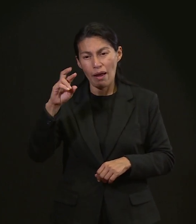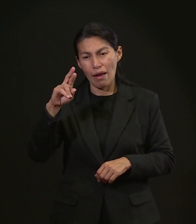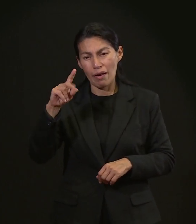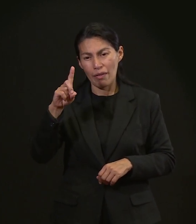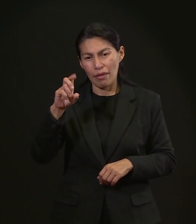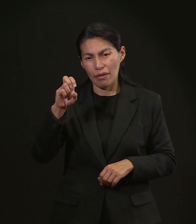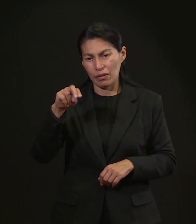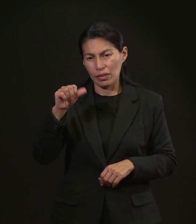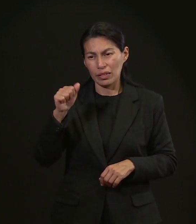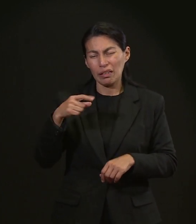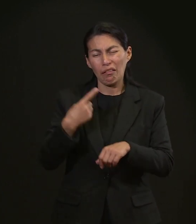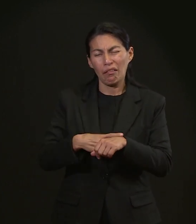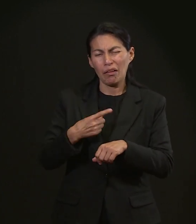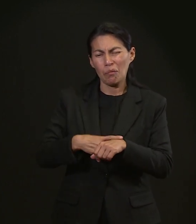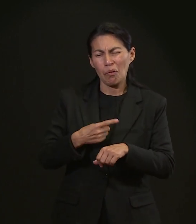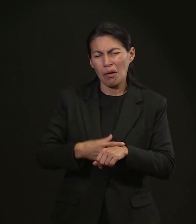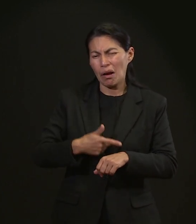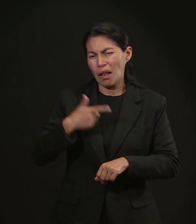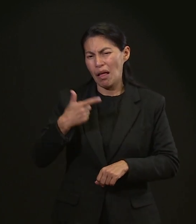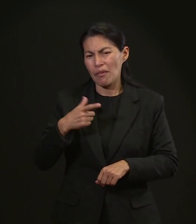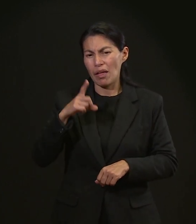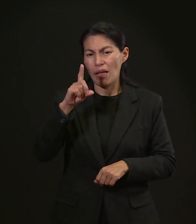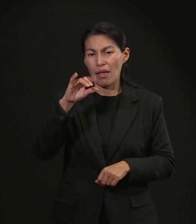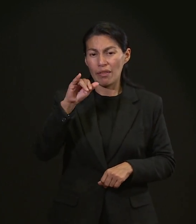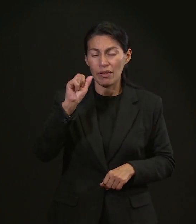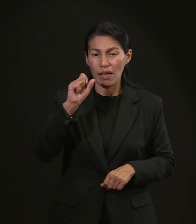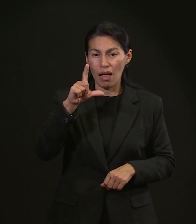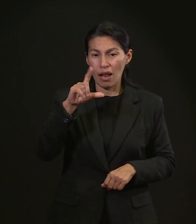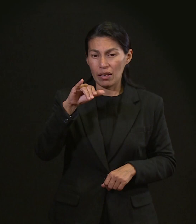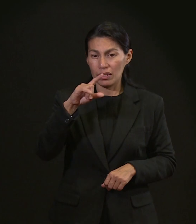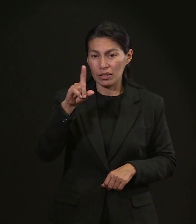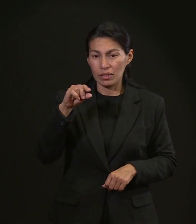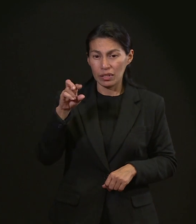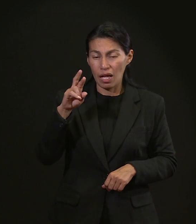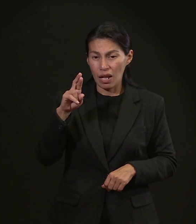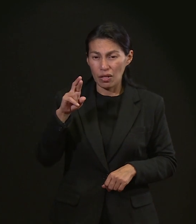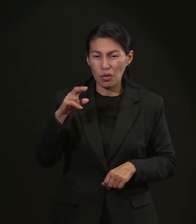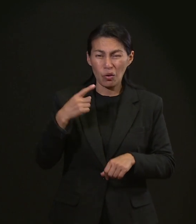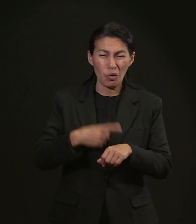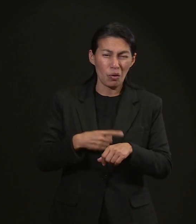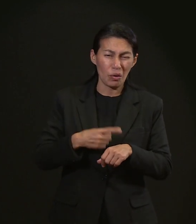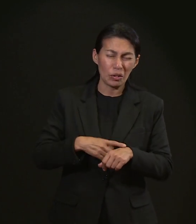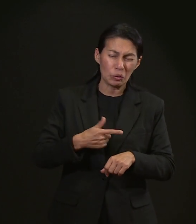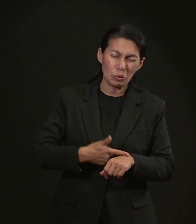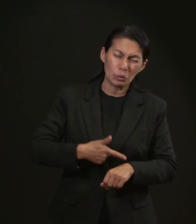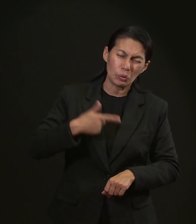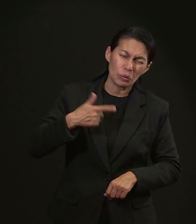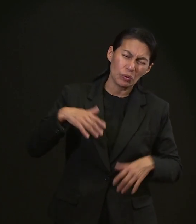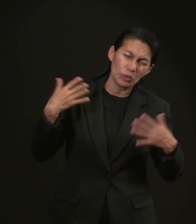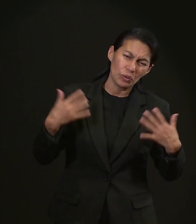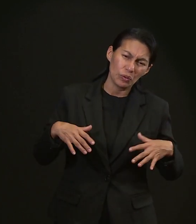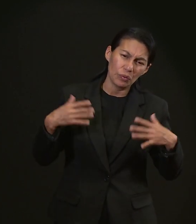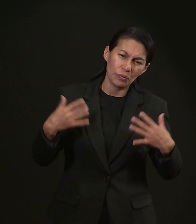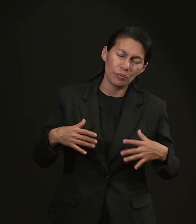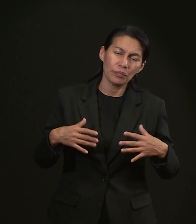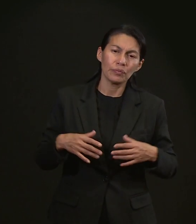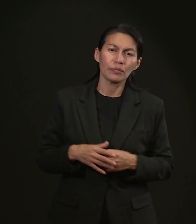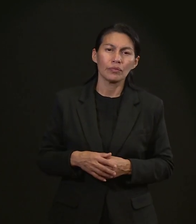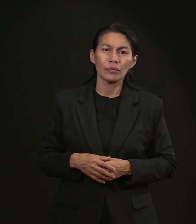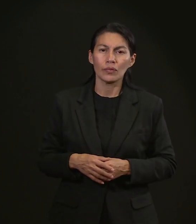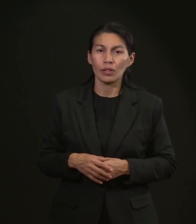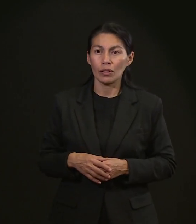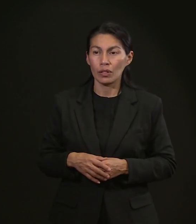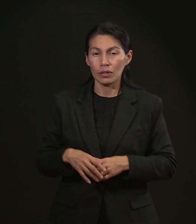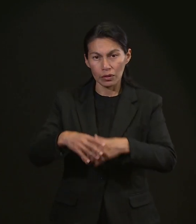se va se encuentra muy mal lo van a realizar ya que no aguantan los dolores vamos a estar orando por él